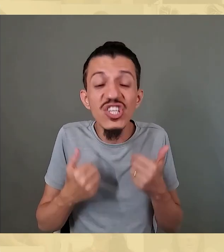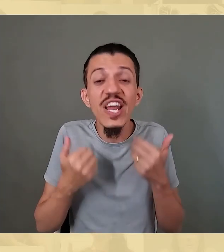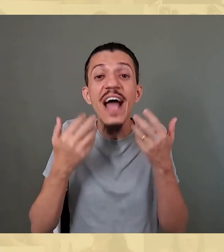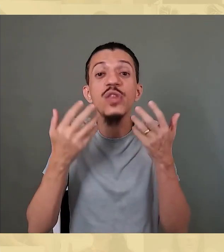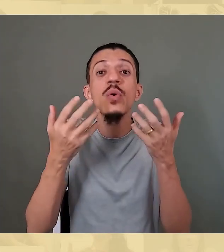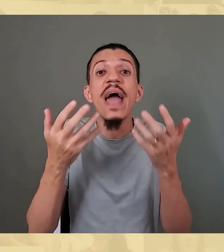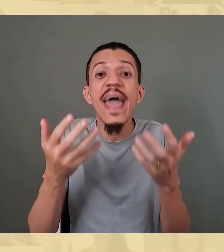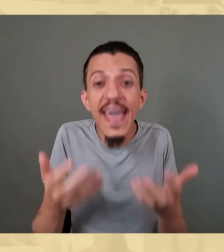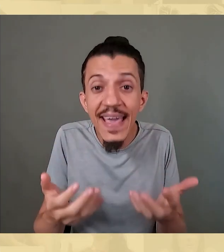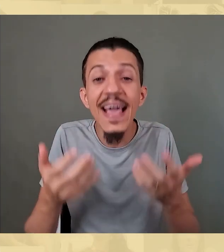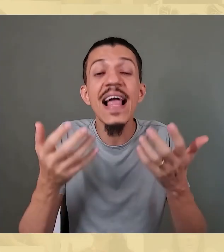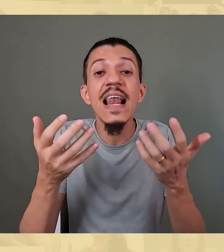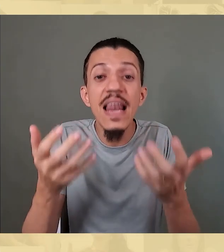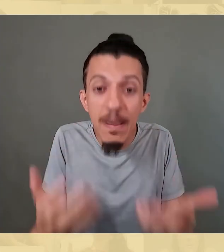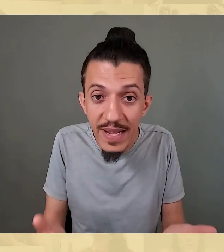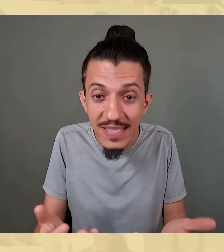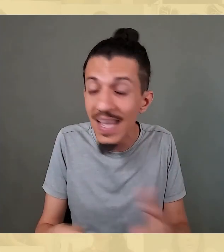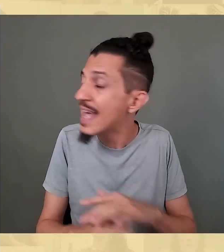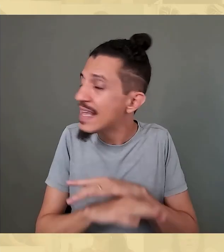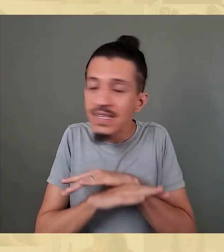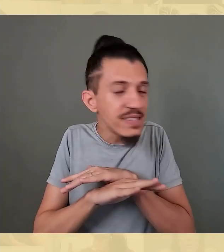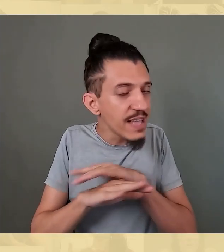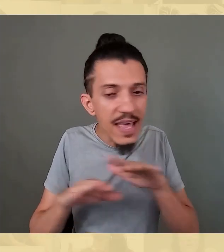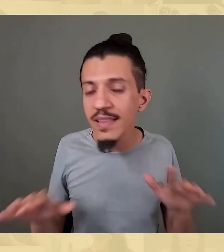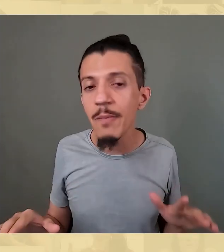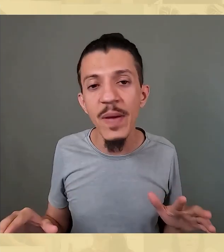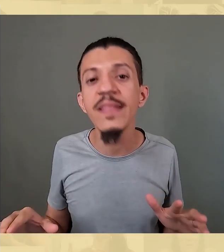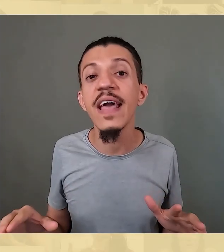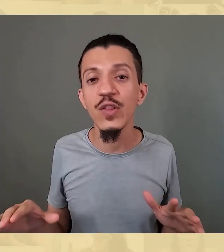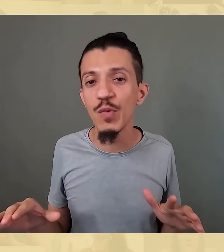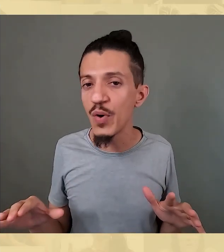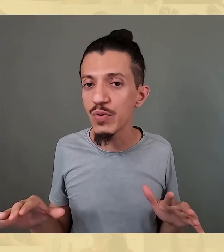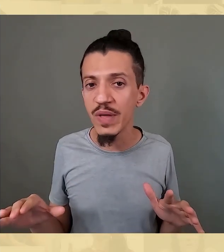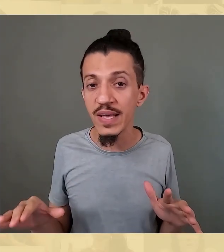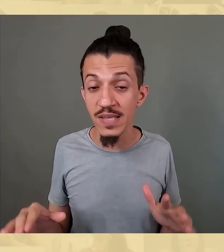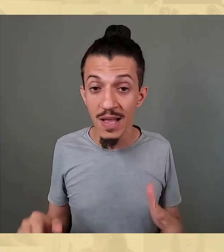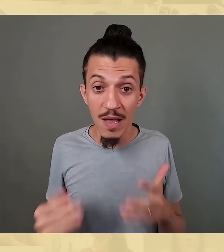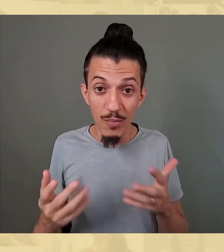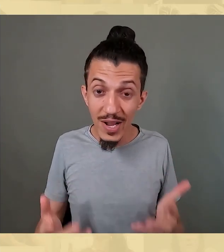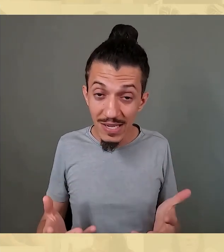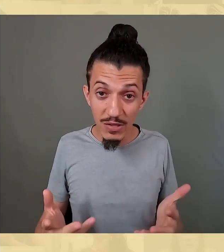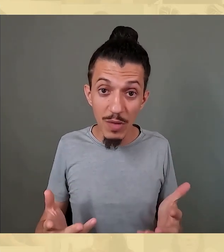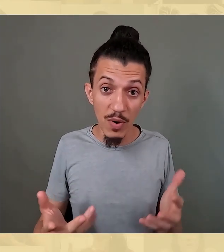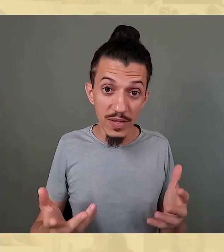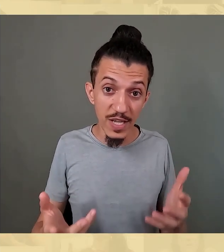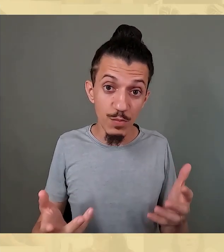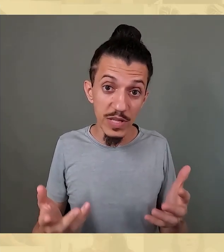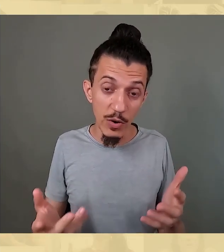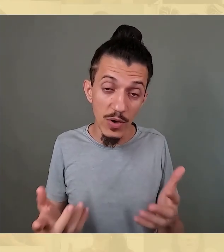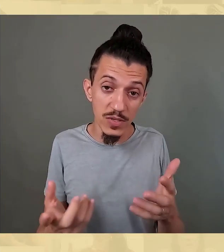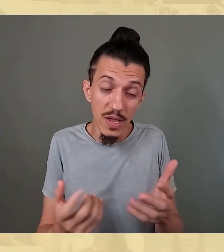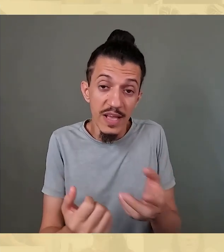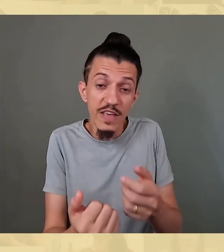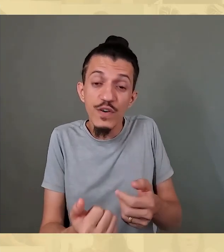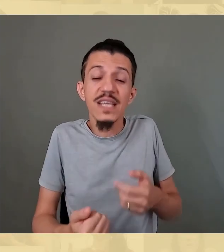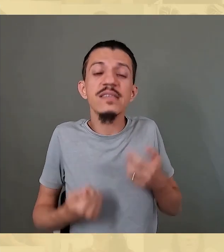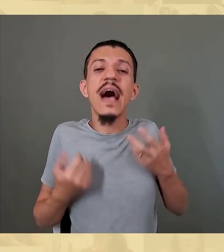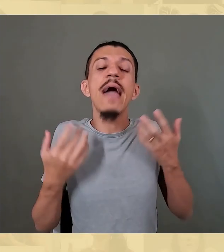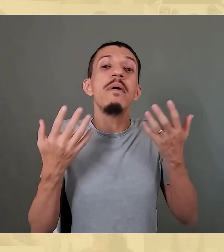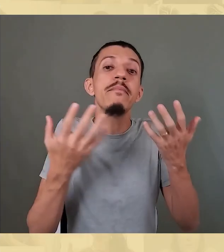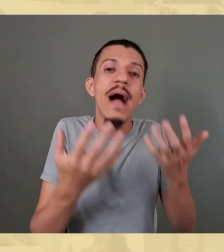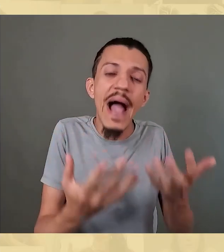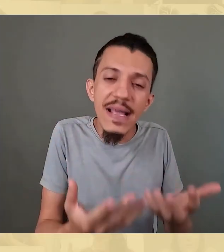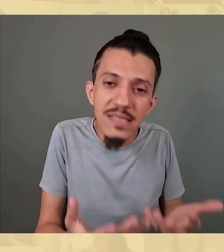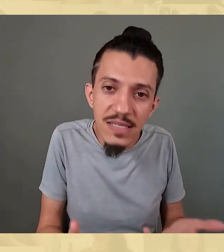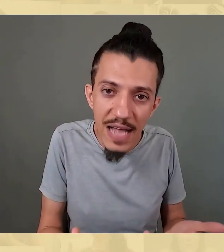ser direto em Libras, sem depender do português. Por isso é tão importante e poderoso que você